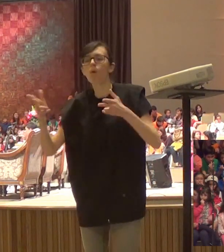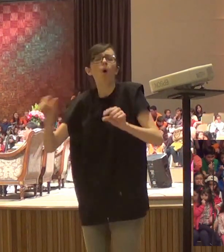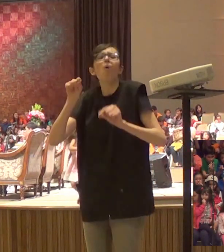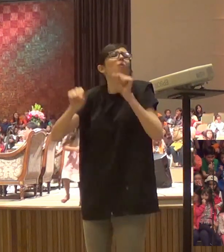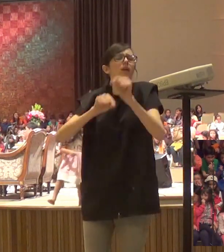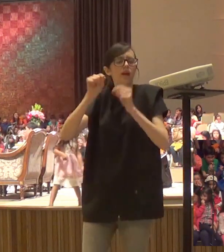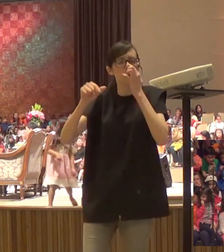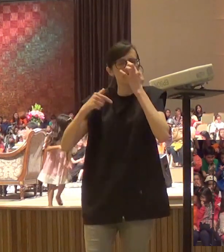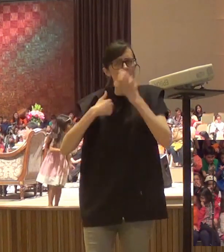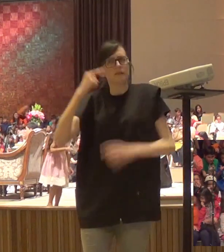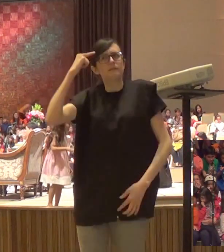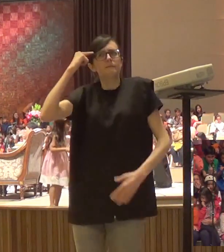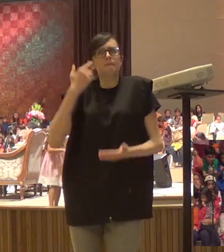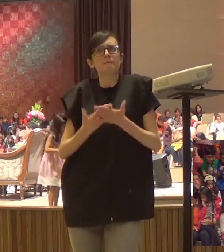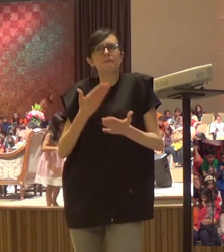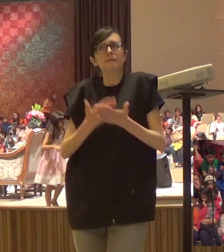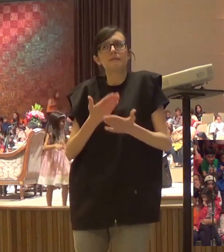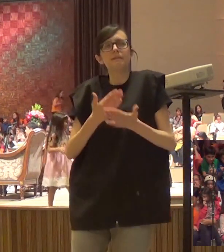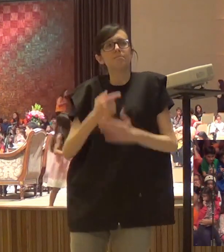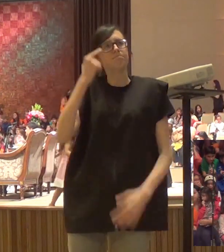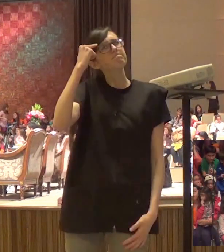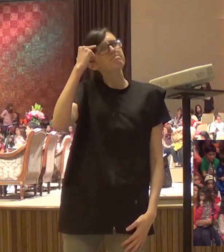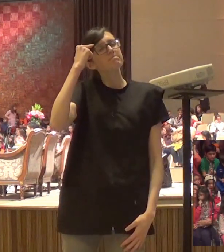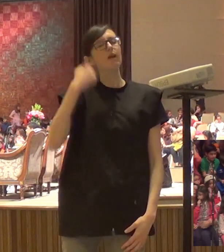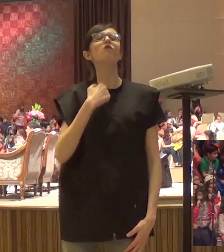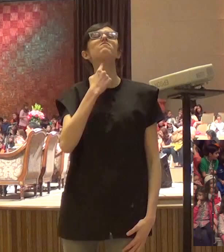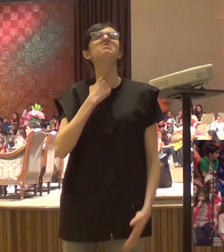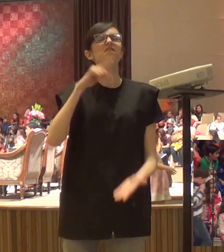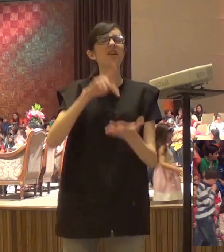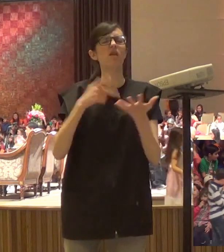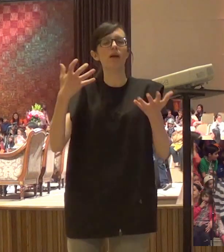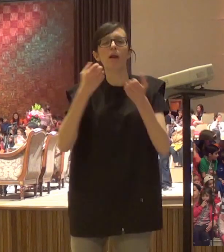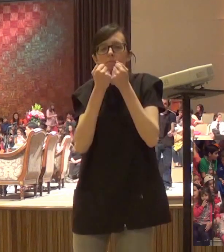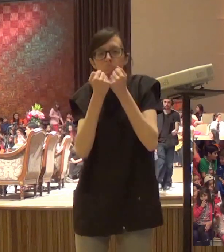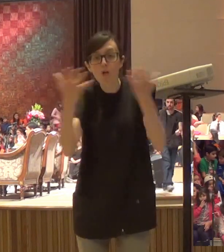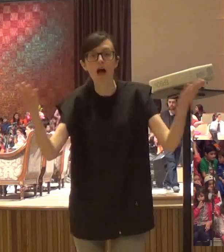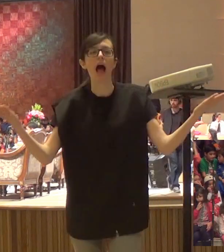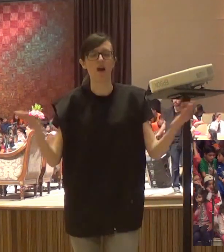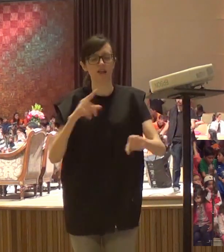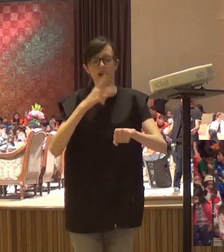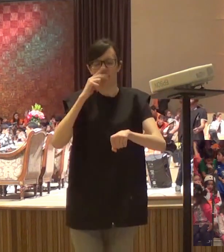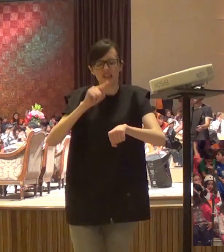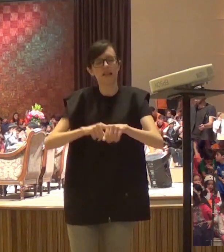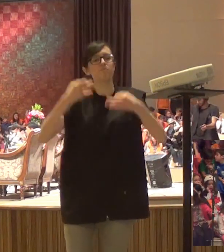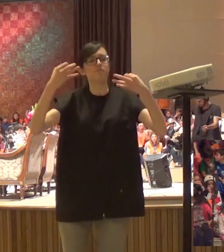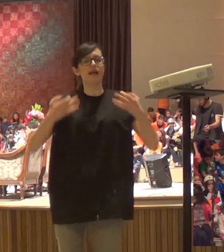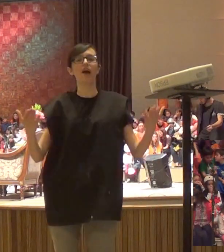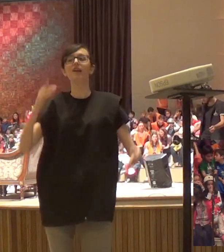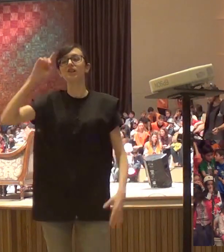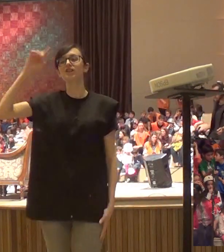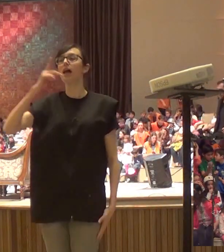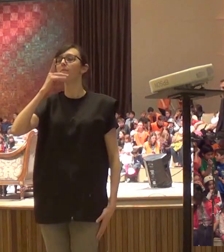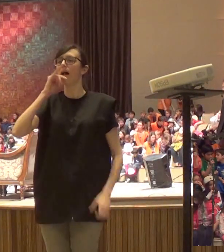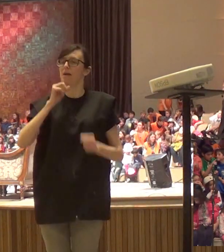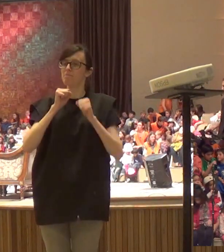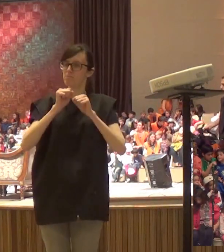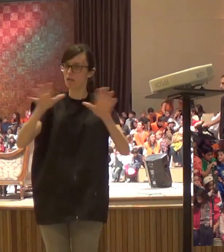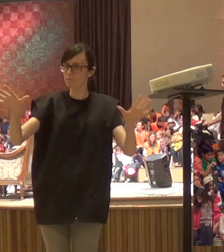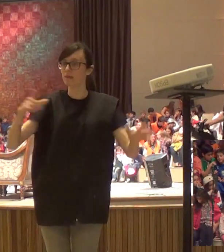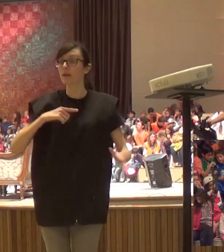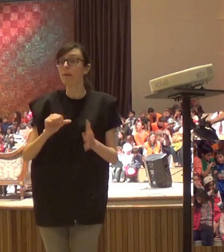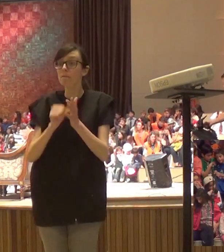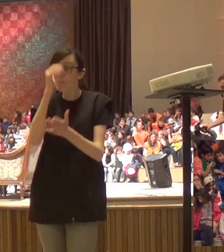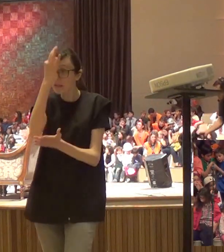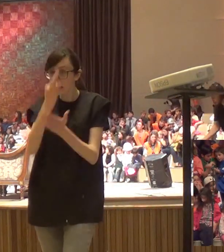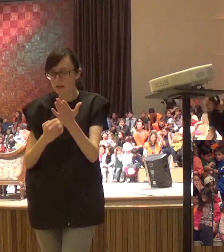a palavra de Eu guardei aquilo no meu coração e fiquei com muita vontade de compartilhar nessa ocasião aqui